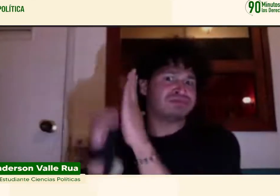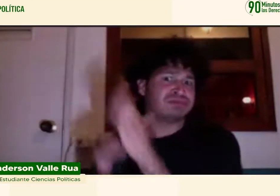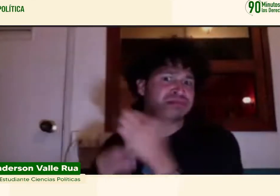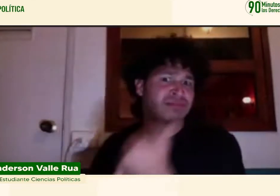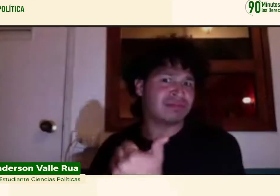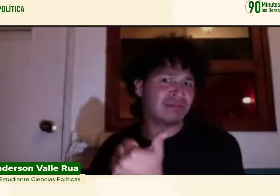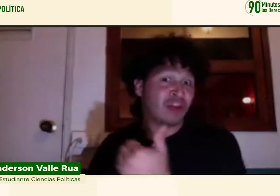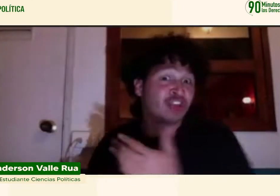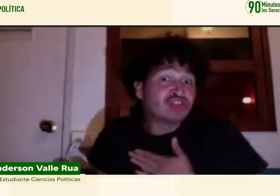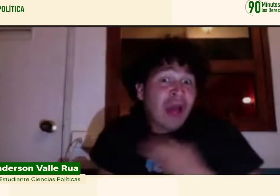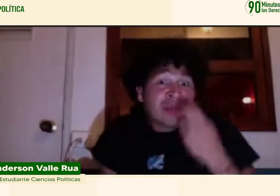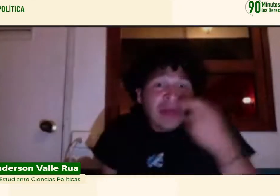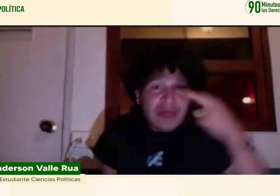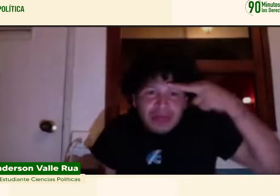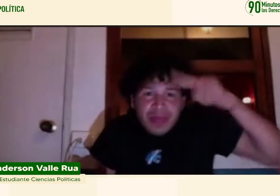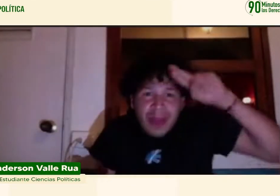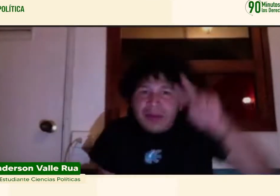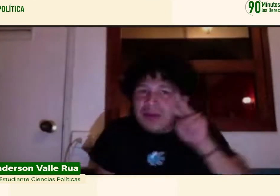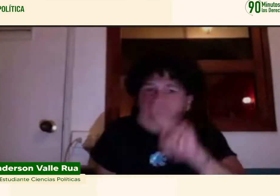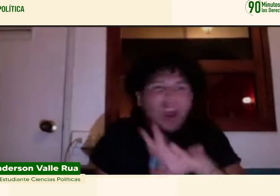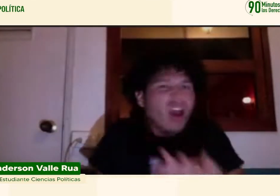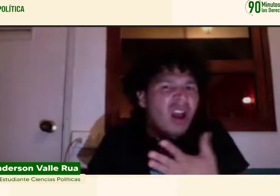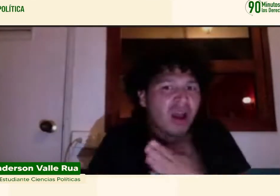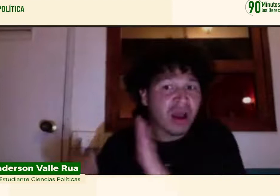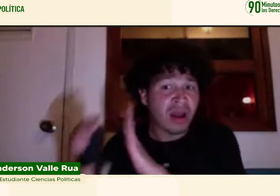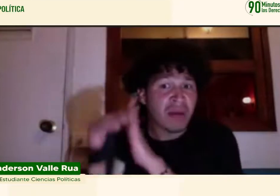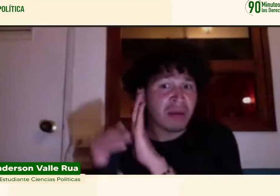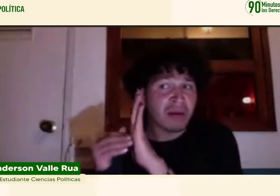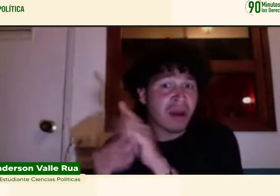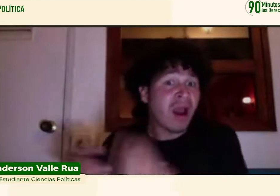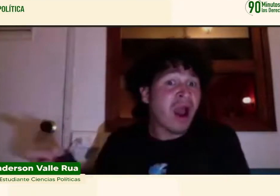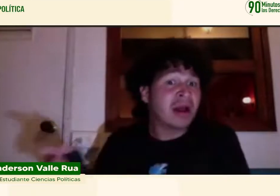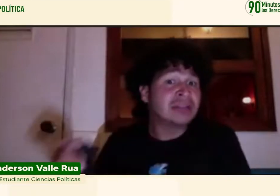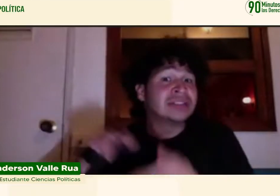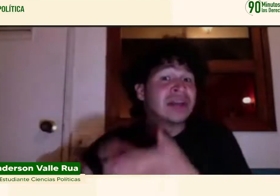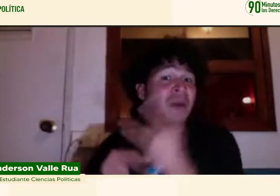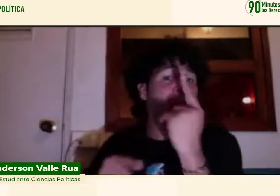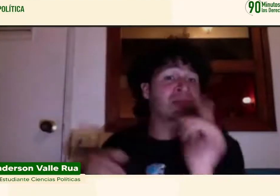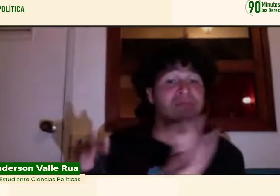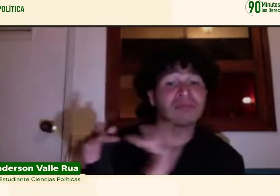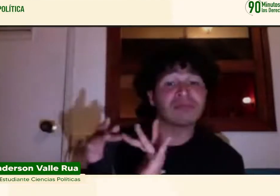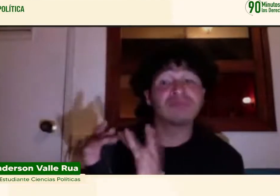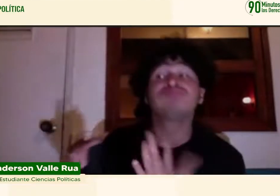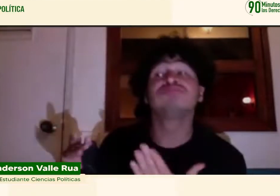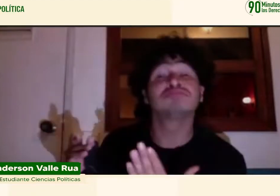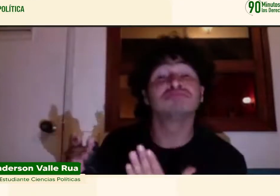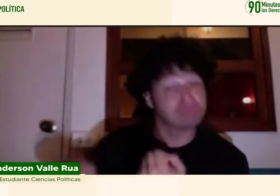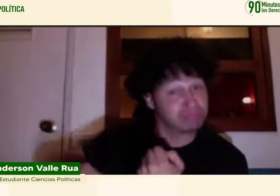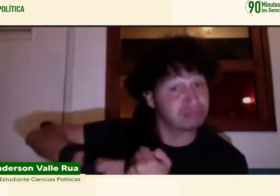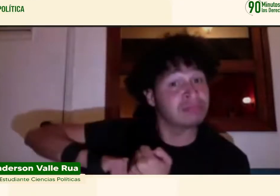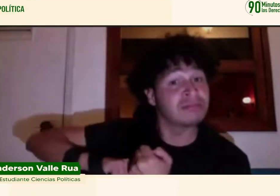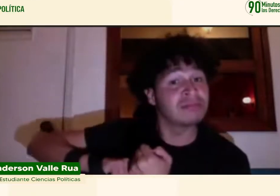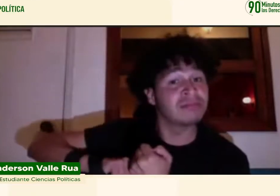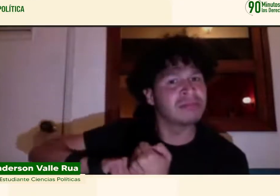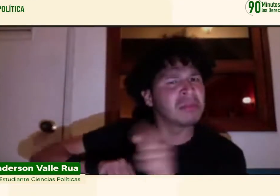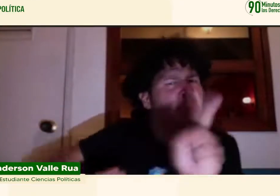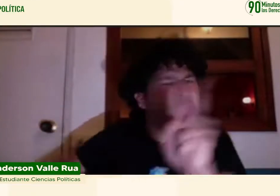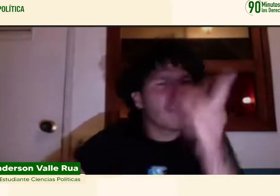relacionamiento muy cercano muy fuerte a través de la historia con el centro democrático por años desde la organización desde esta organización y